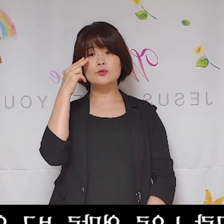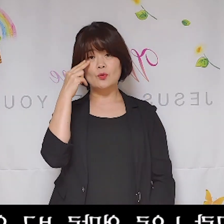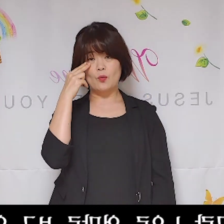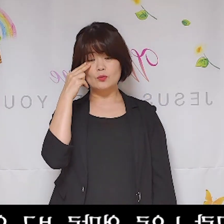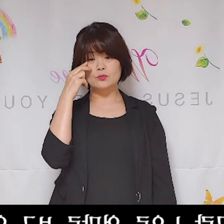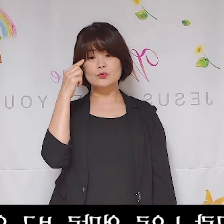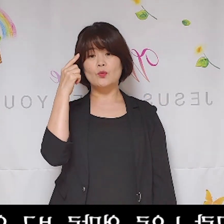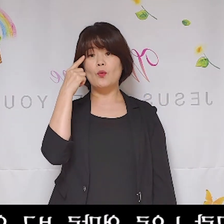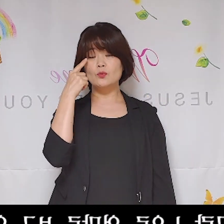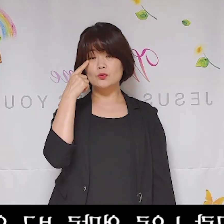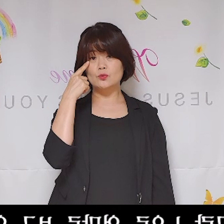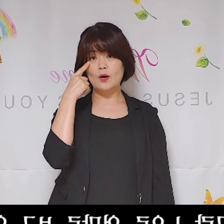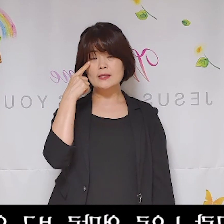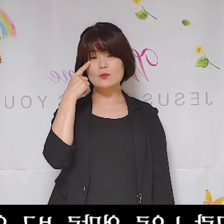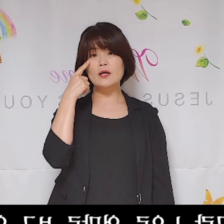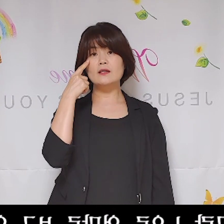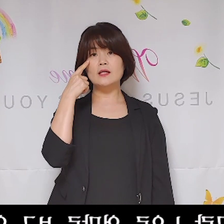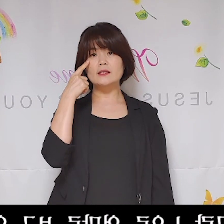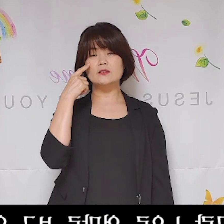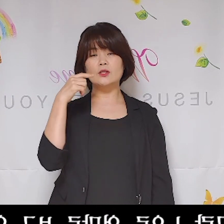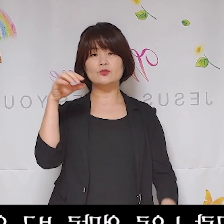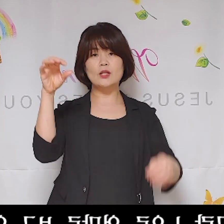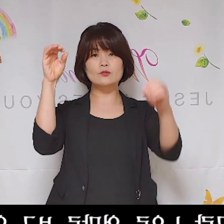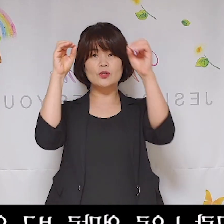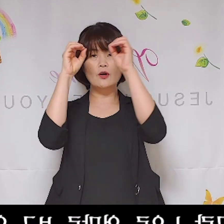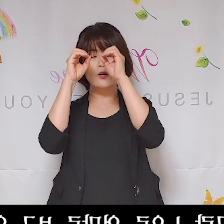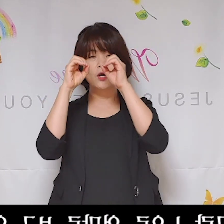눈으로 한 손가락을 가리키셔도 되고요.